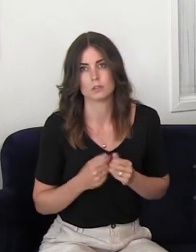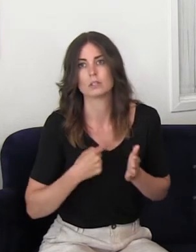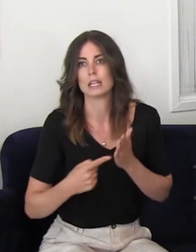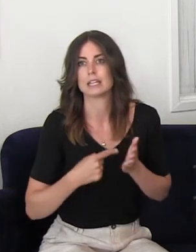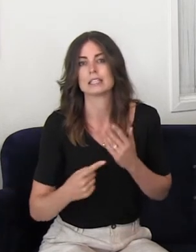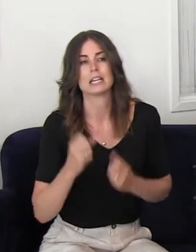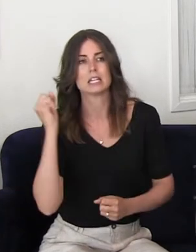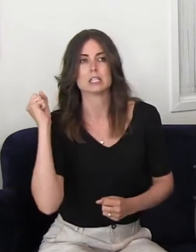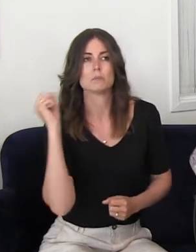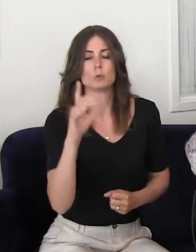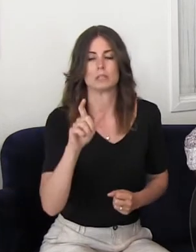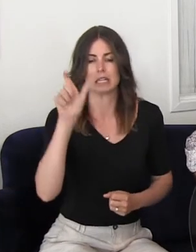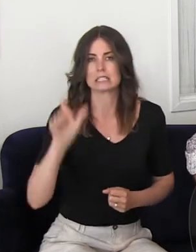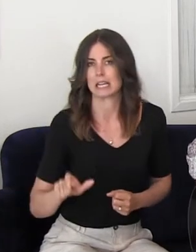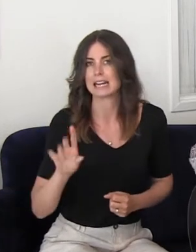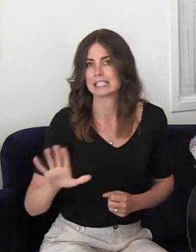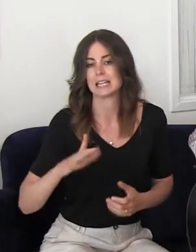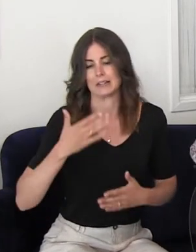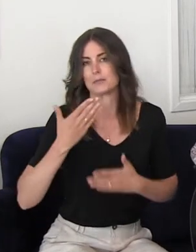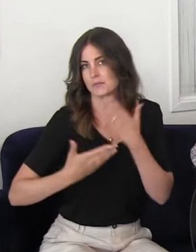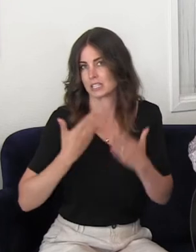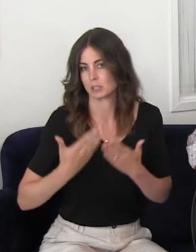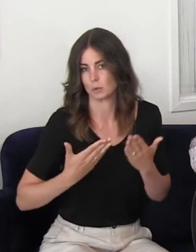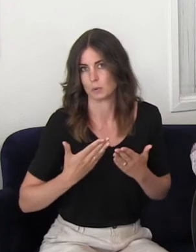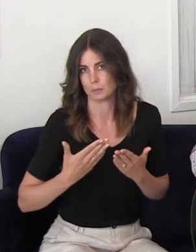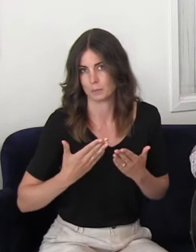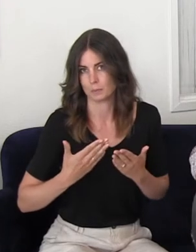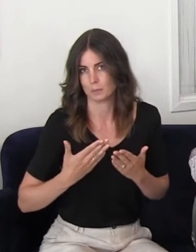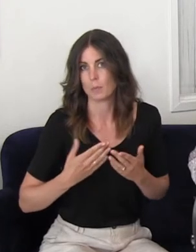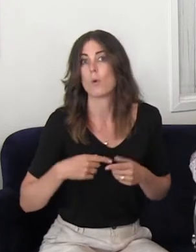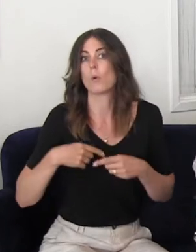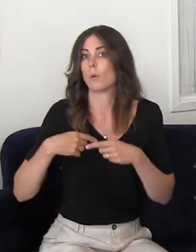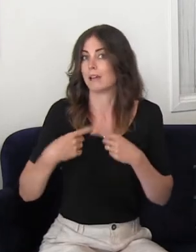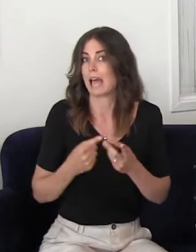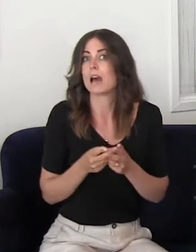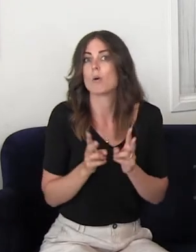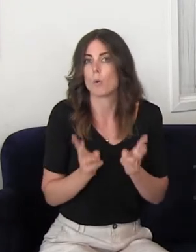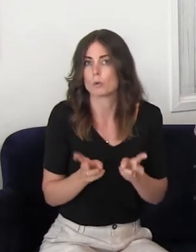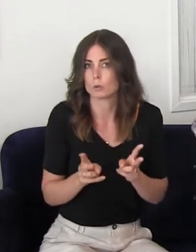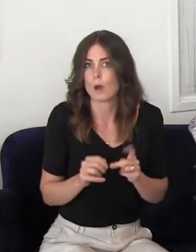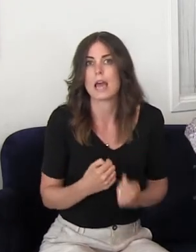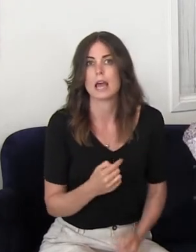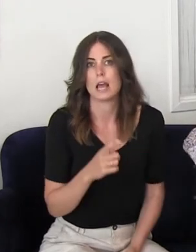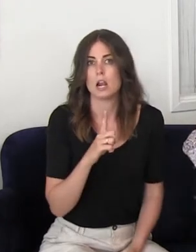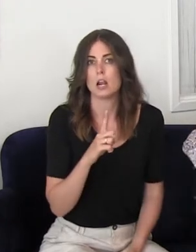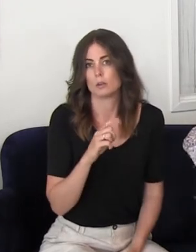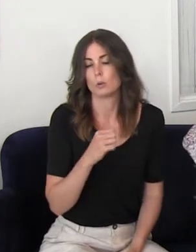visor. Och från den kommer den här som heter Luffaren och katten.